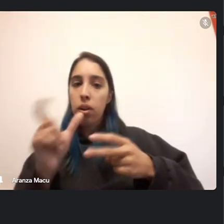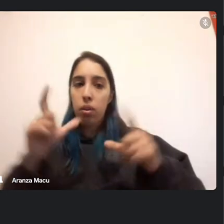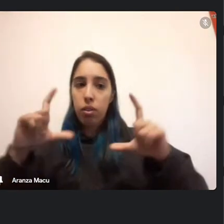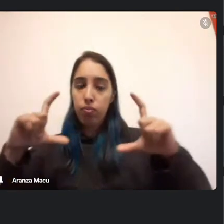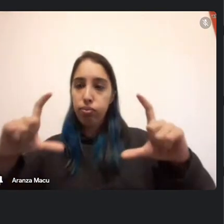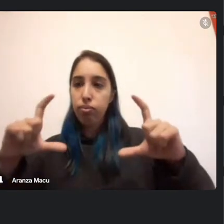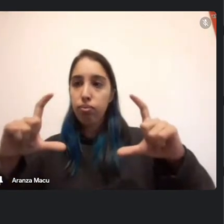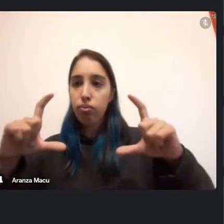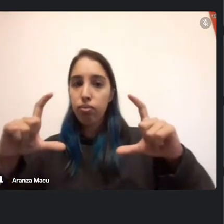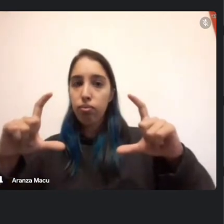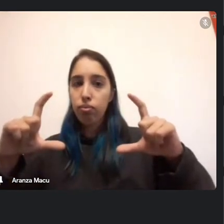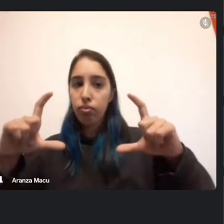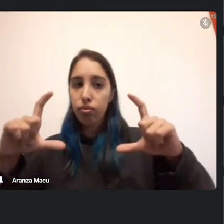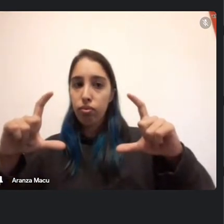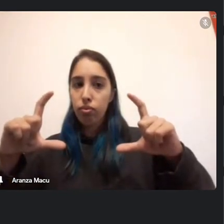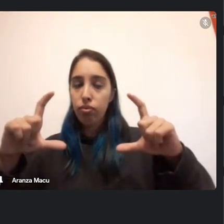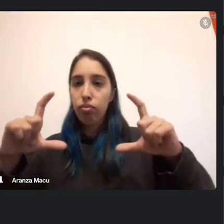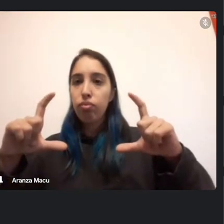Bien.